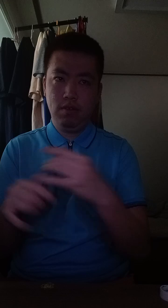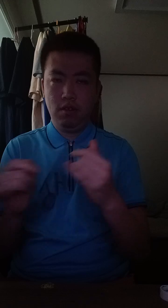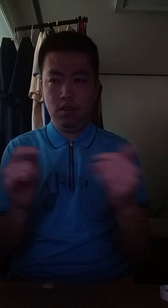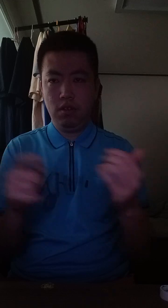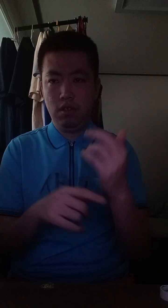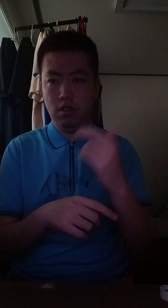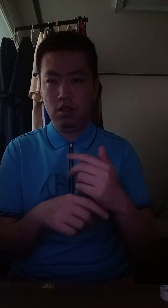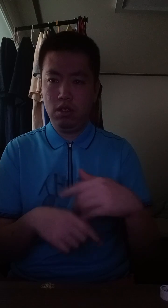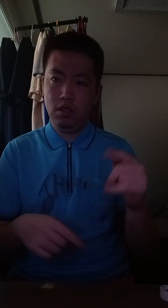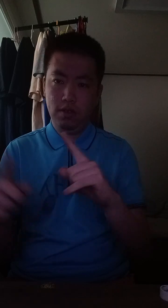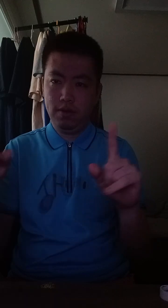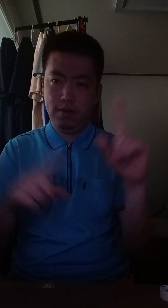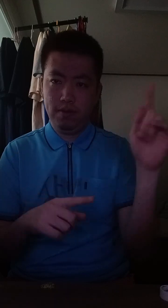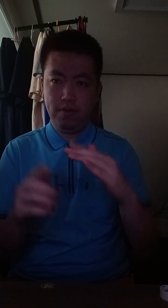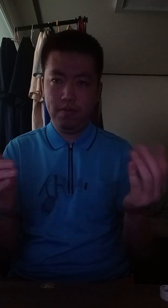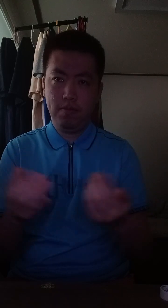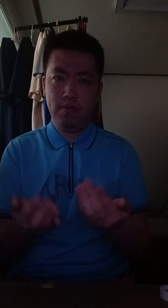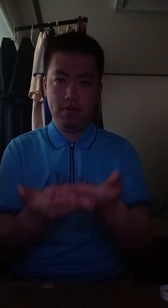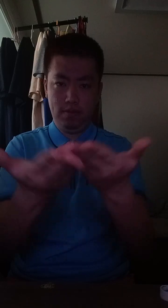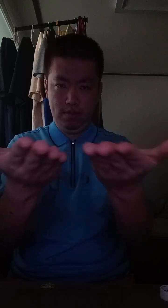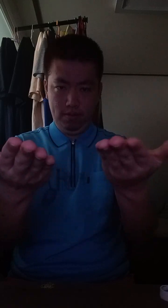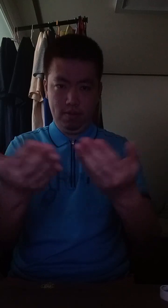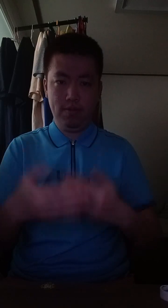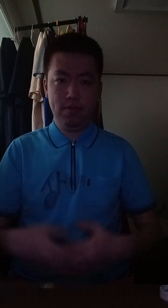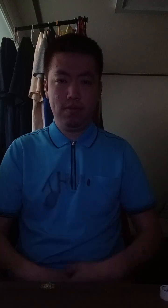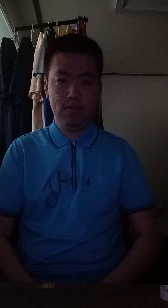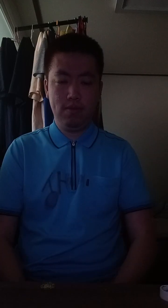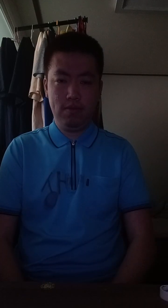못하고 있는 것으로 드러났습니다. 홍성희 기자의 보도입니다.